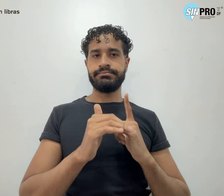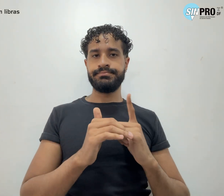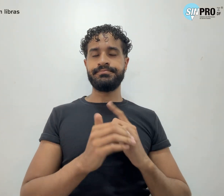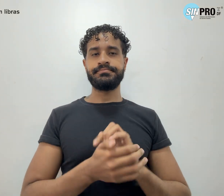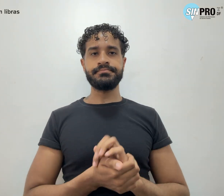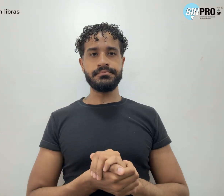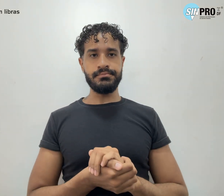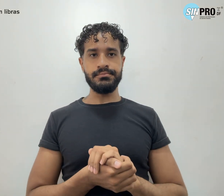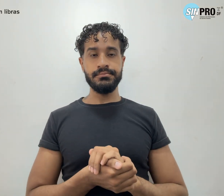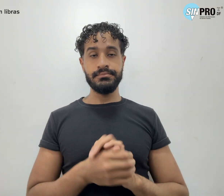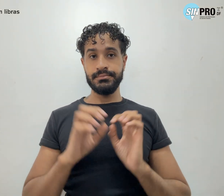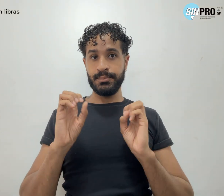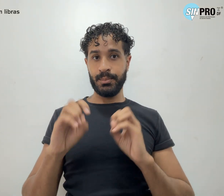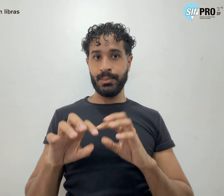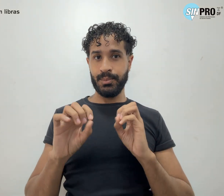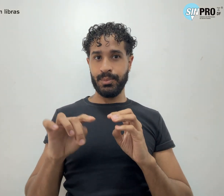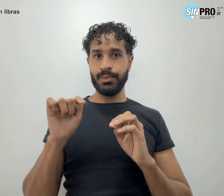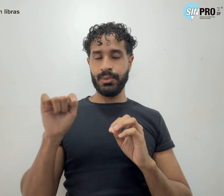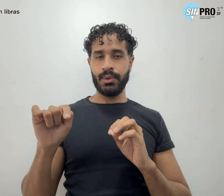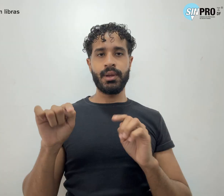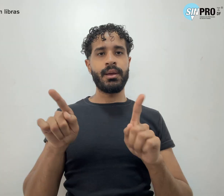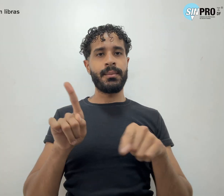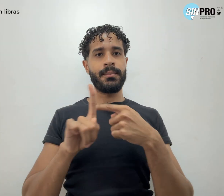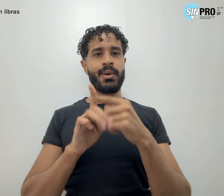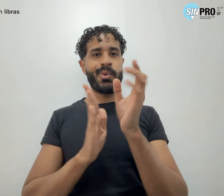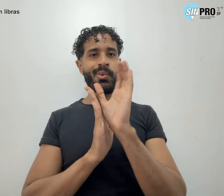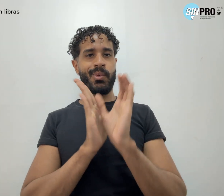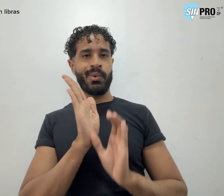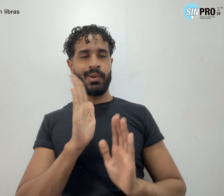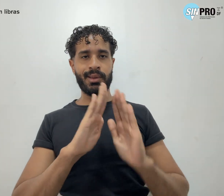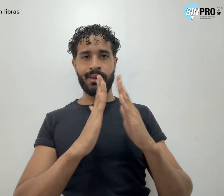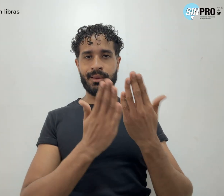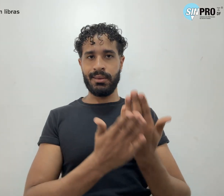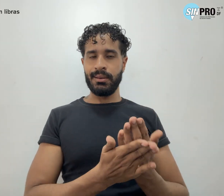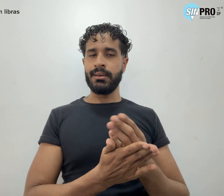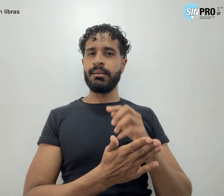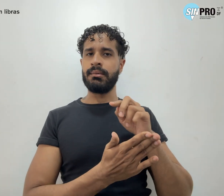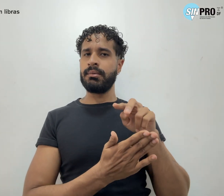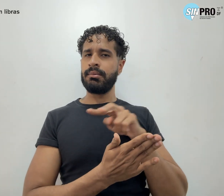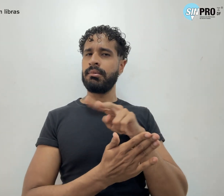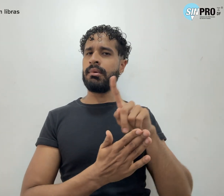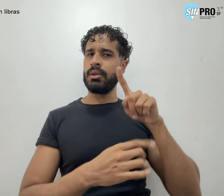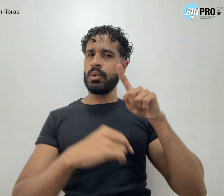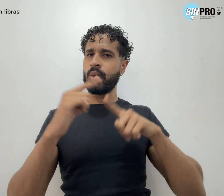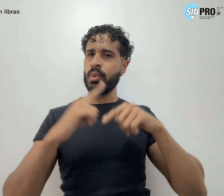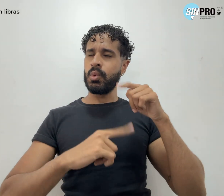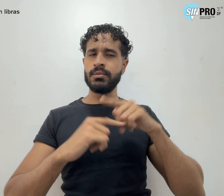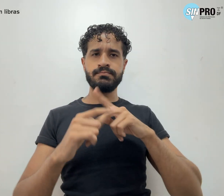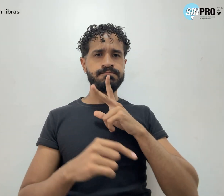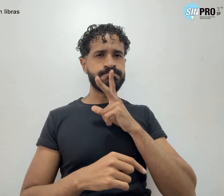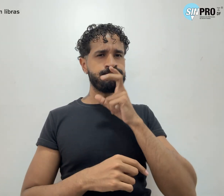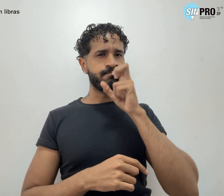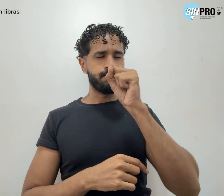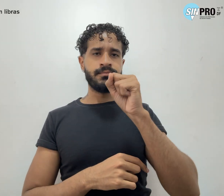A educação e o currículo escolar são instrumentos profundamente políticos que